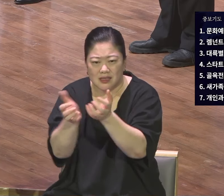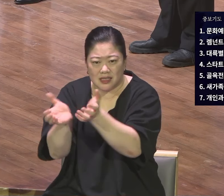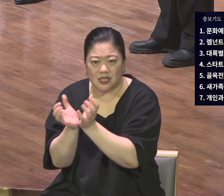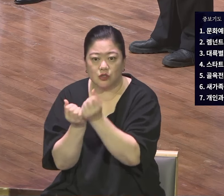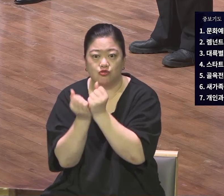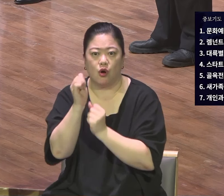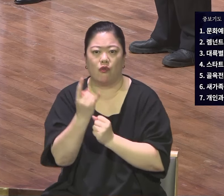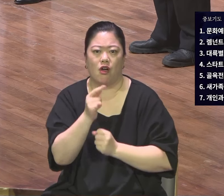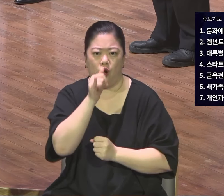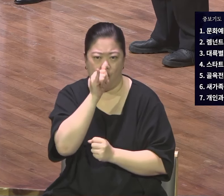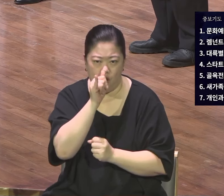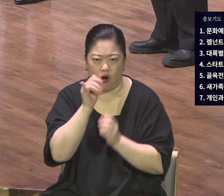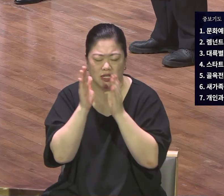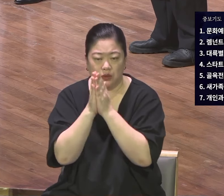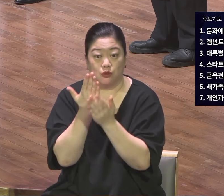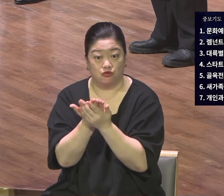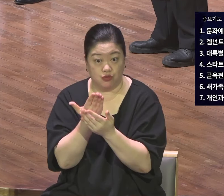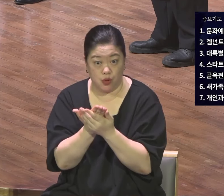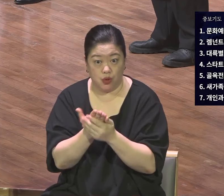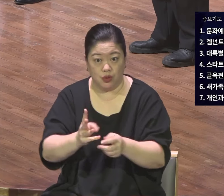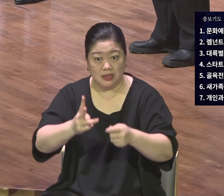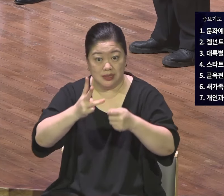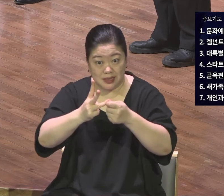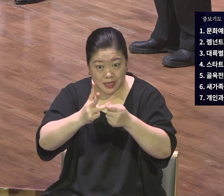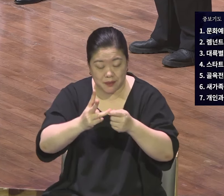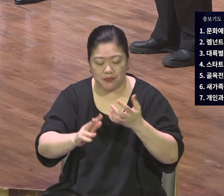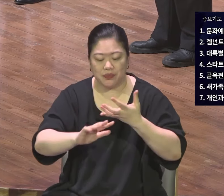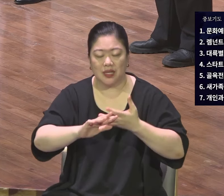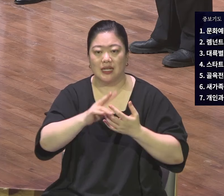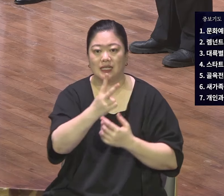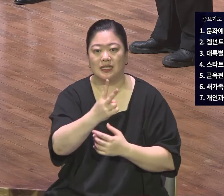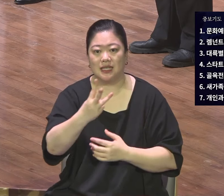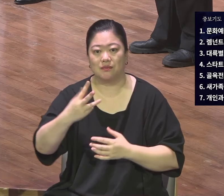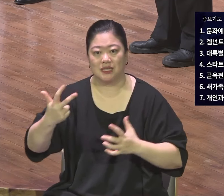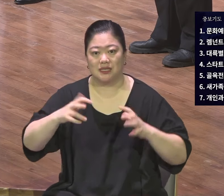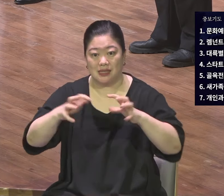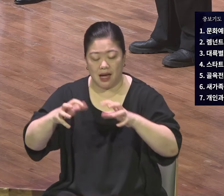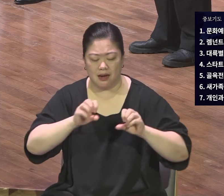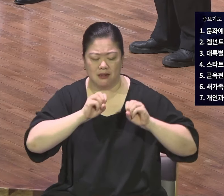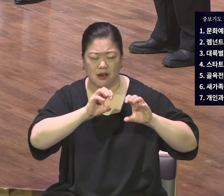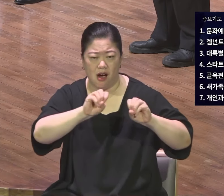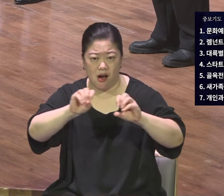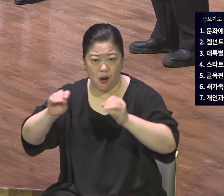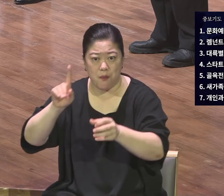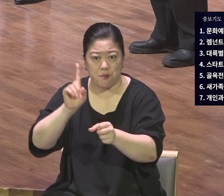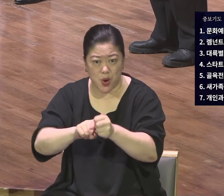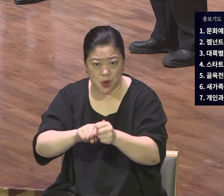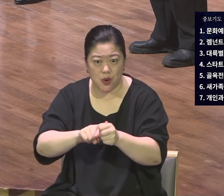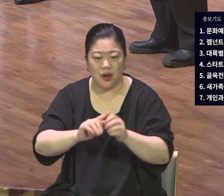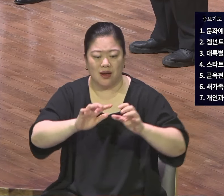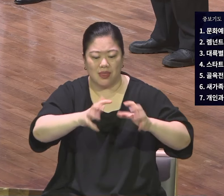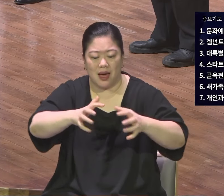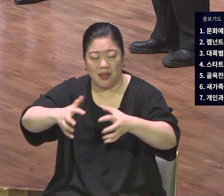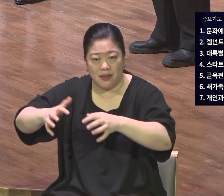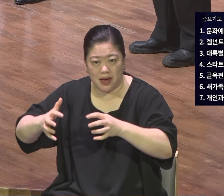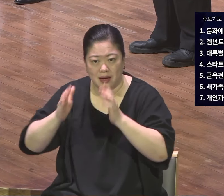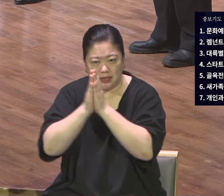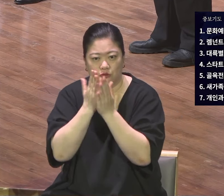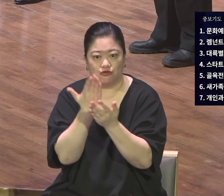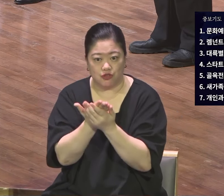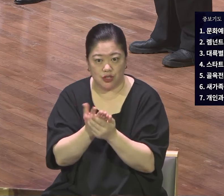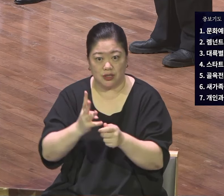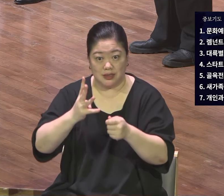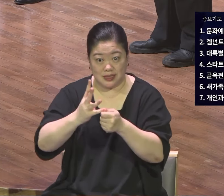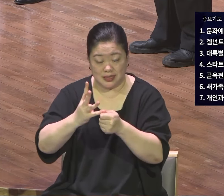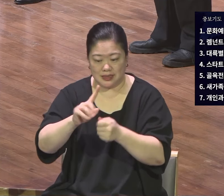국가 연합 선교회를 위해서 237 나라 5총종족 복음화 속에 사실적으로 쓰임받게 하여 주시옵소서. 우리